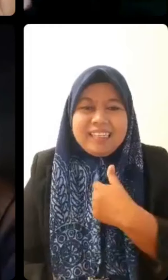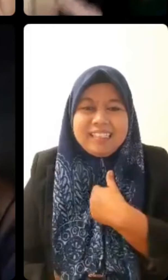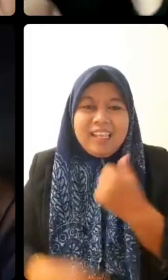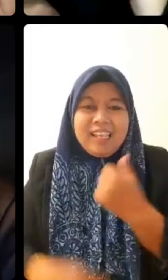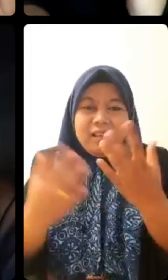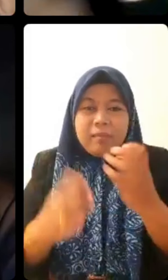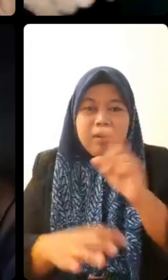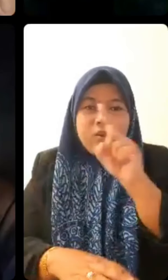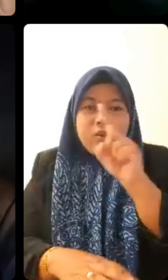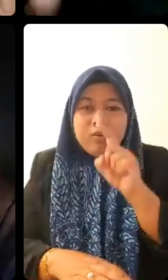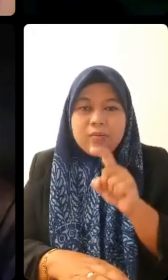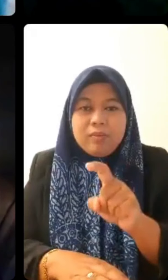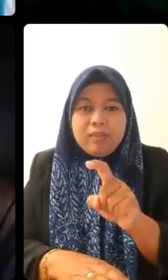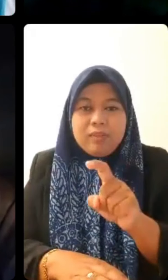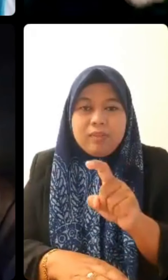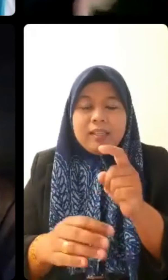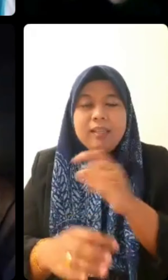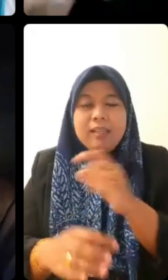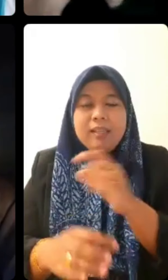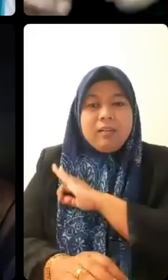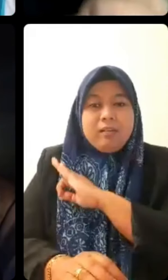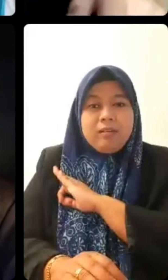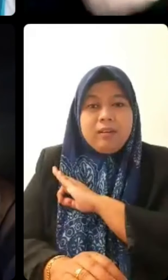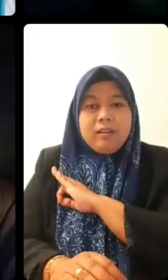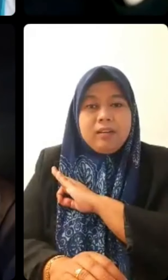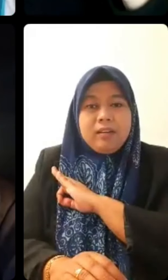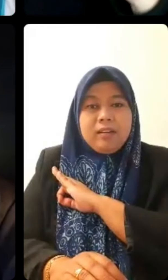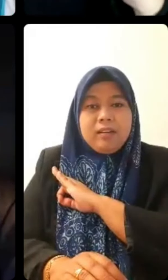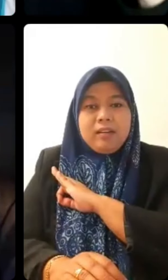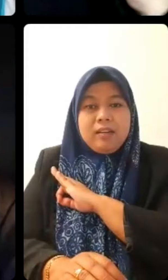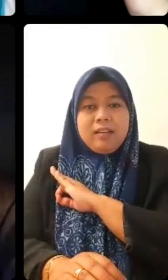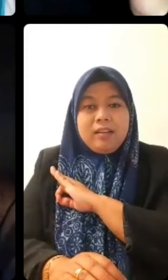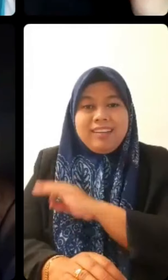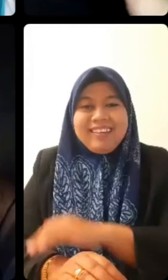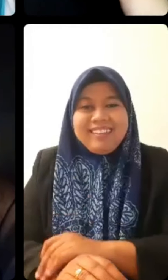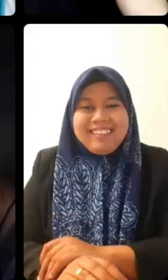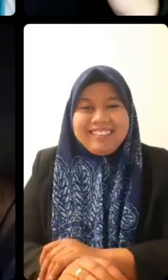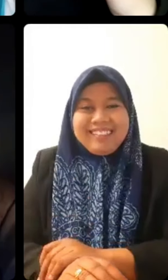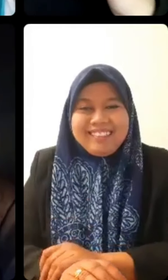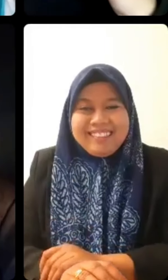Anis.